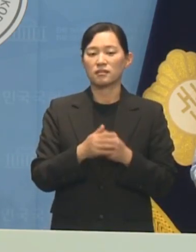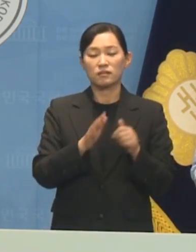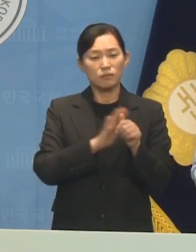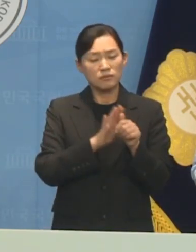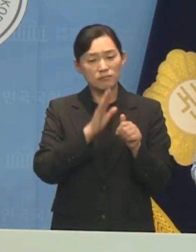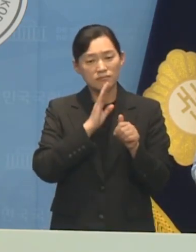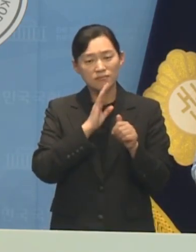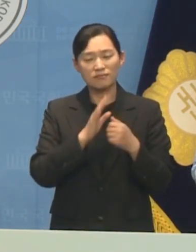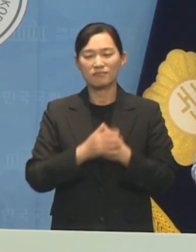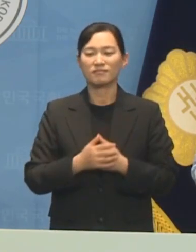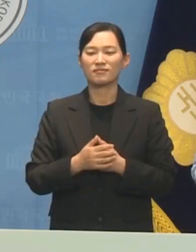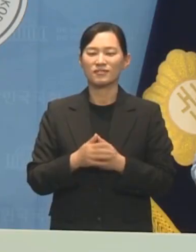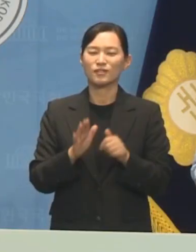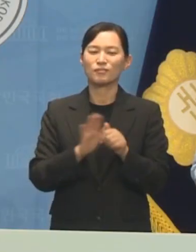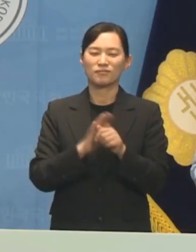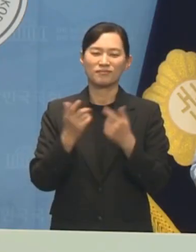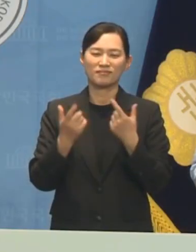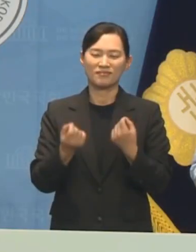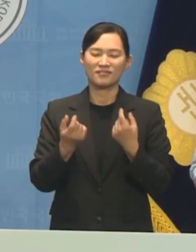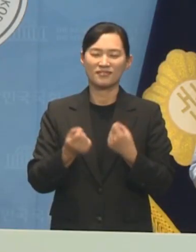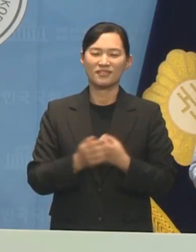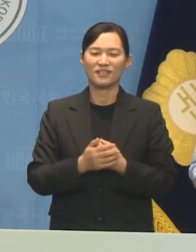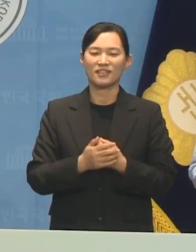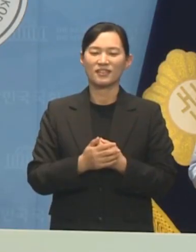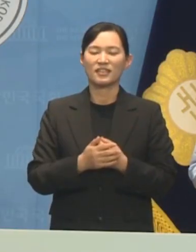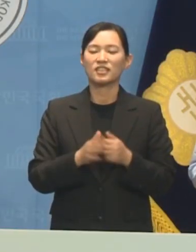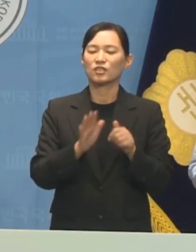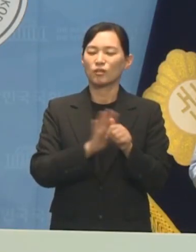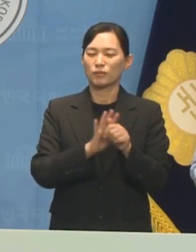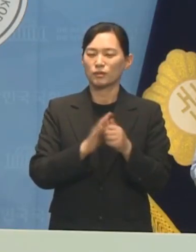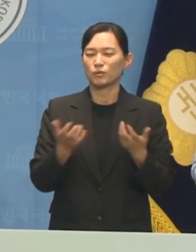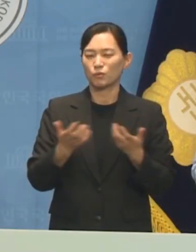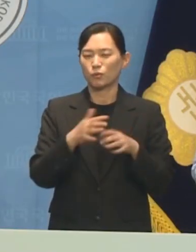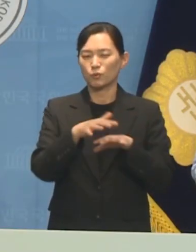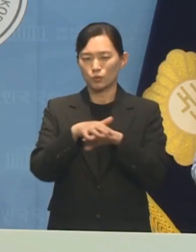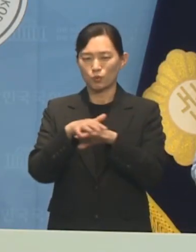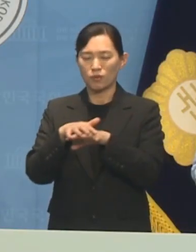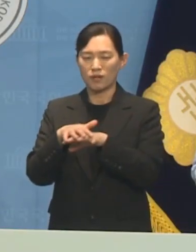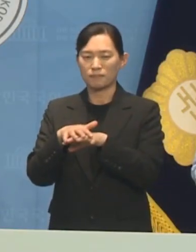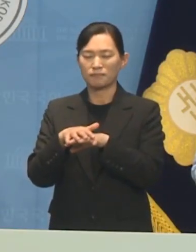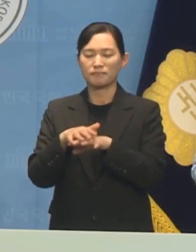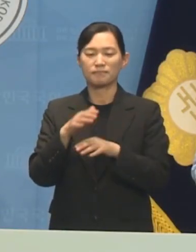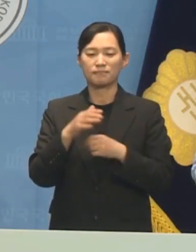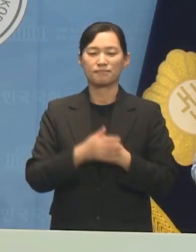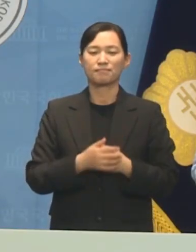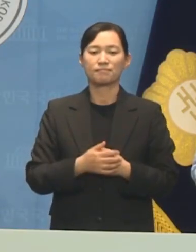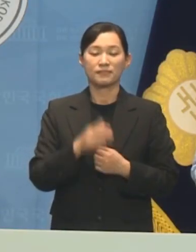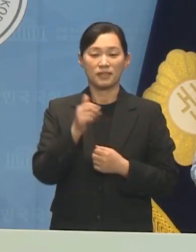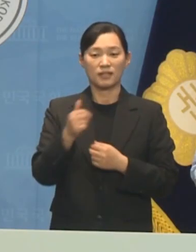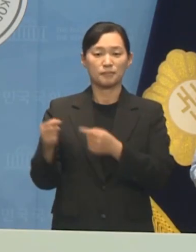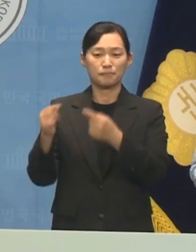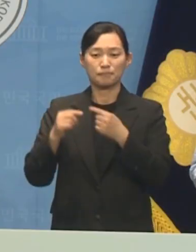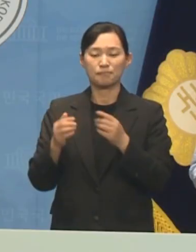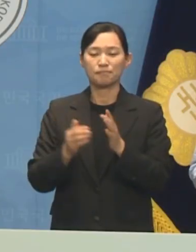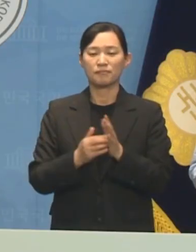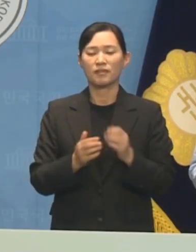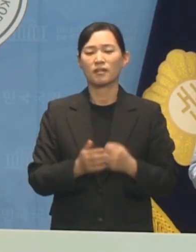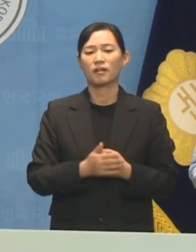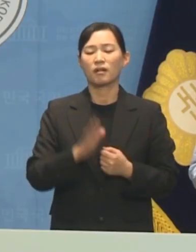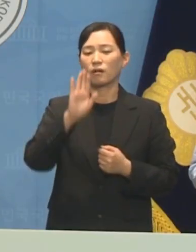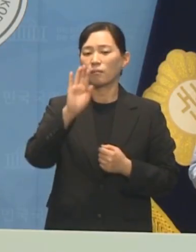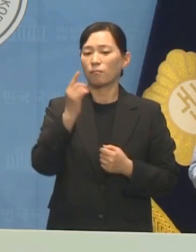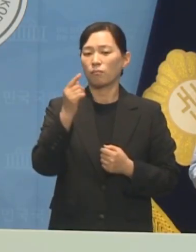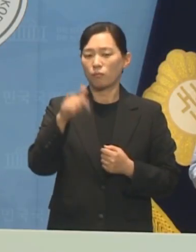서비스인가요? 똑같습니까? 예, 가전 서비스 노동조합 조직국장님 참석하셨습니다. 복성현